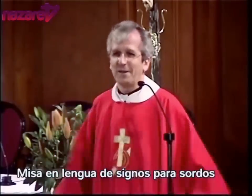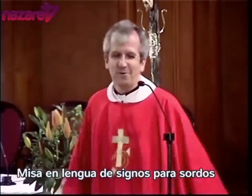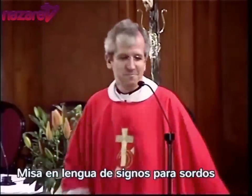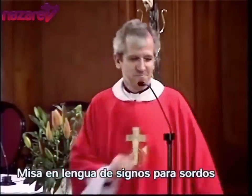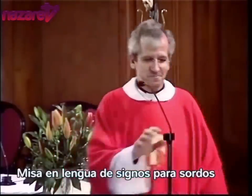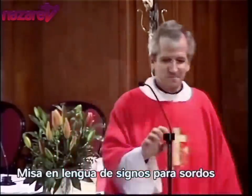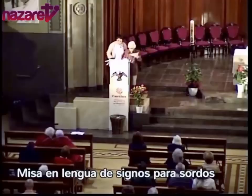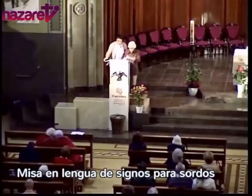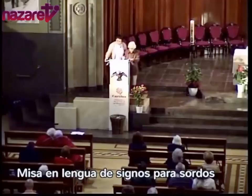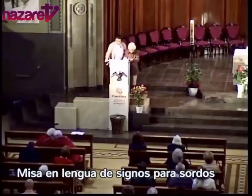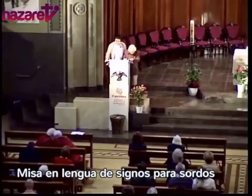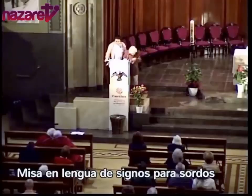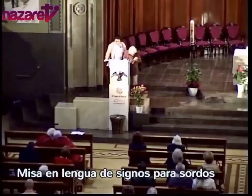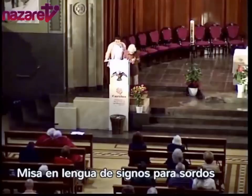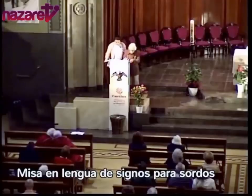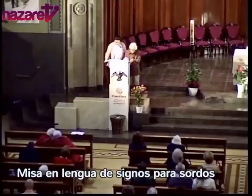Vamos a verlo.